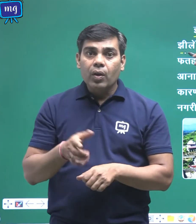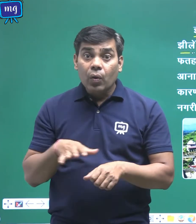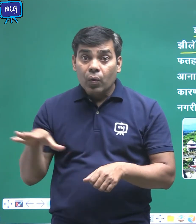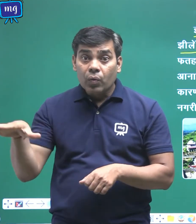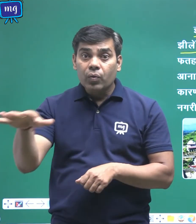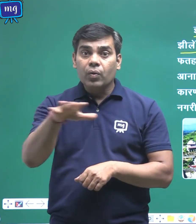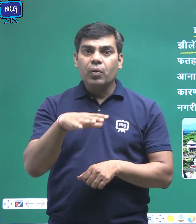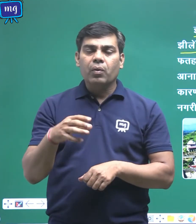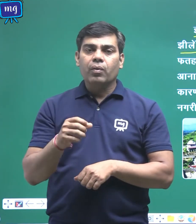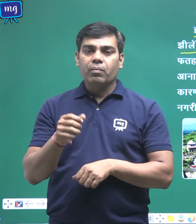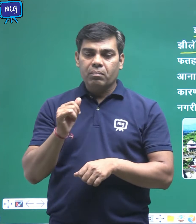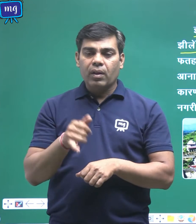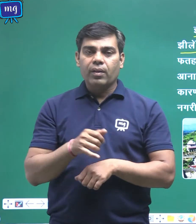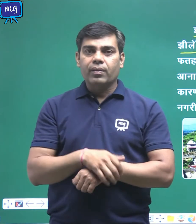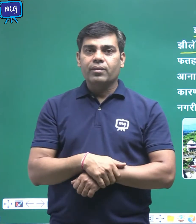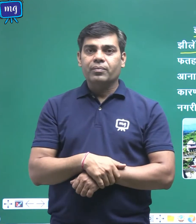झीलें हैं।